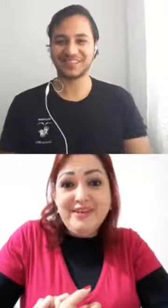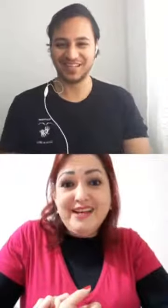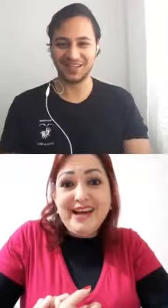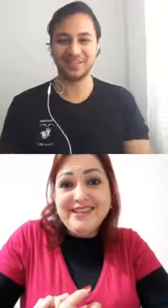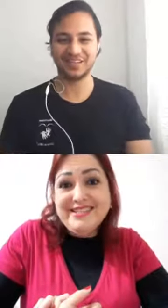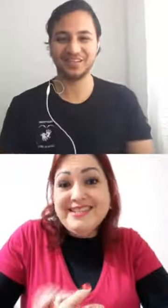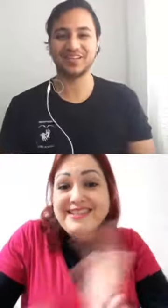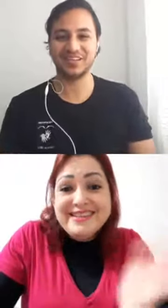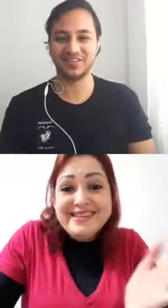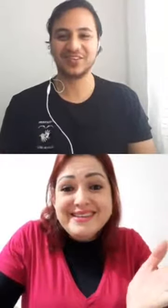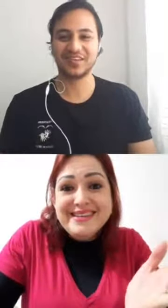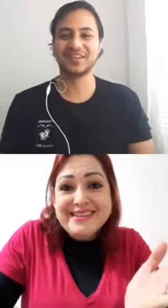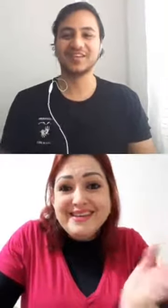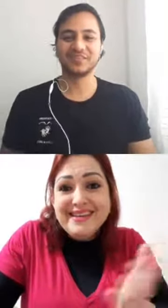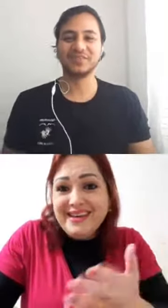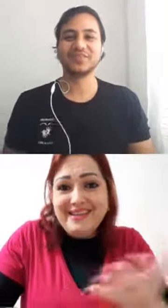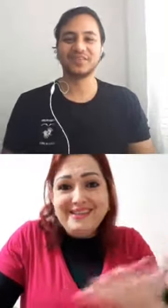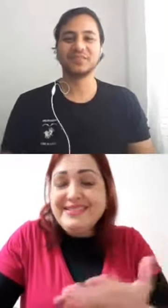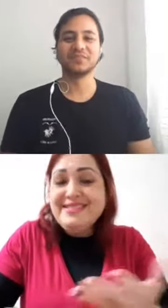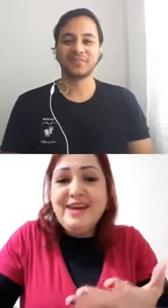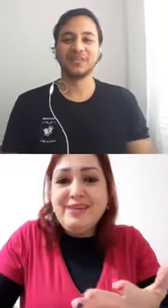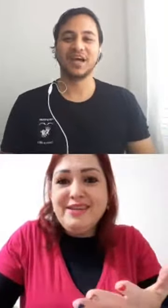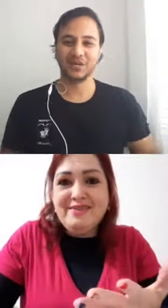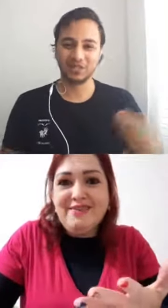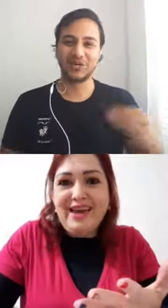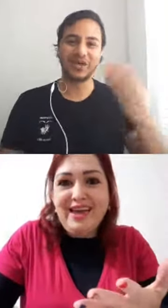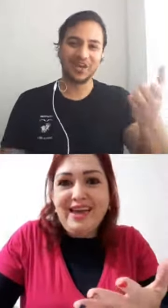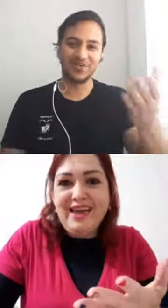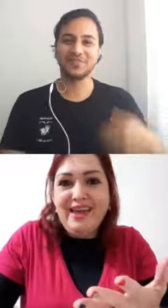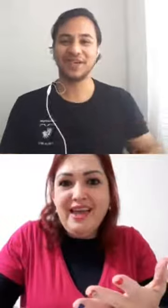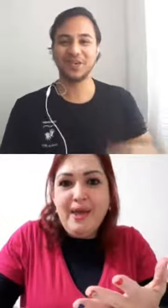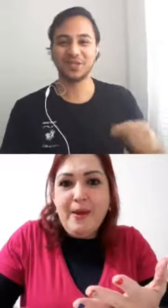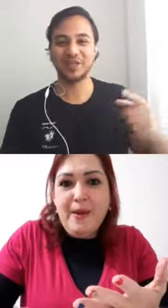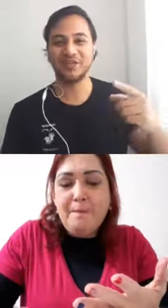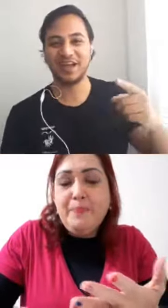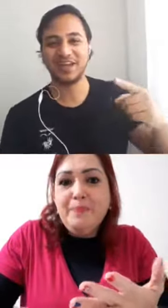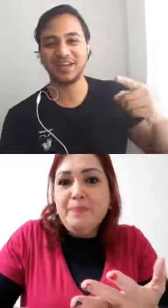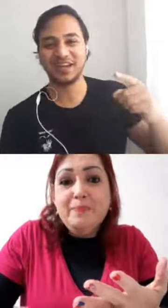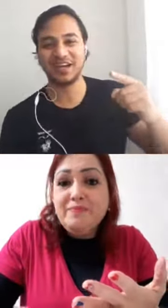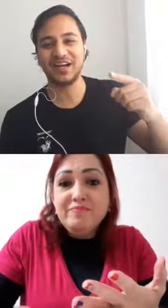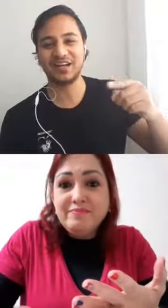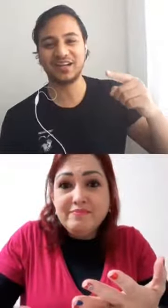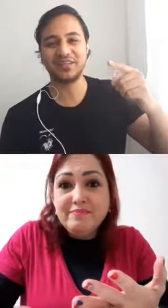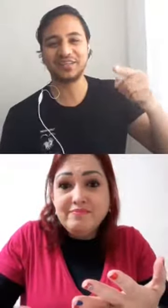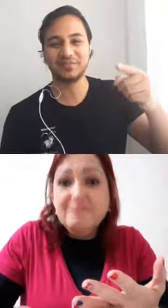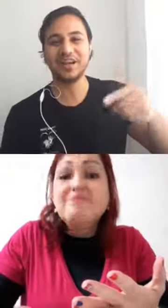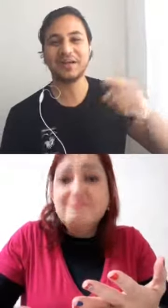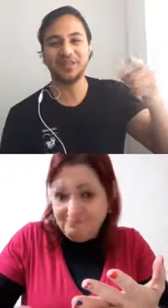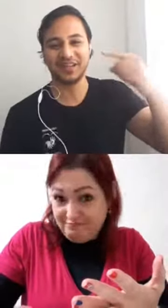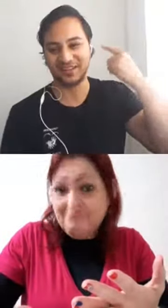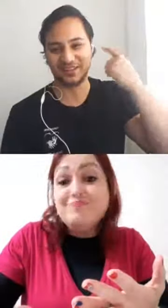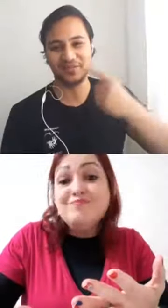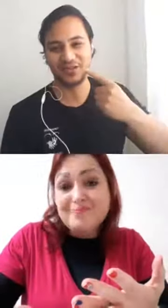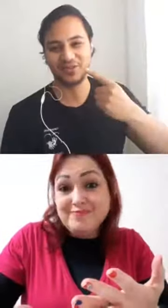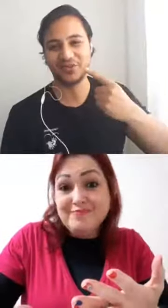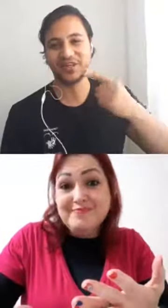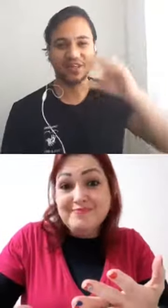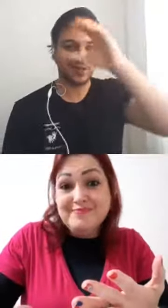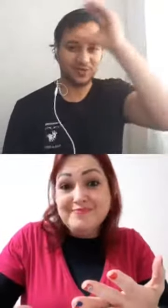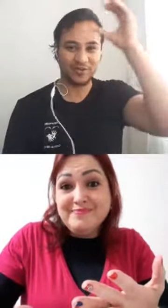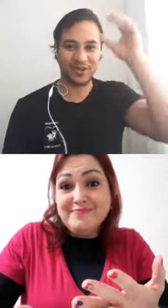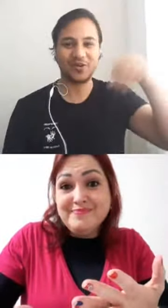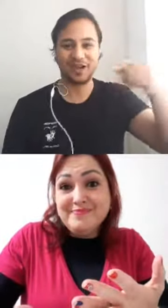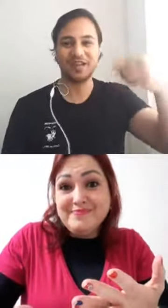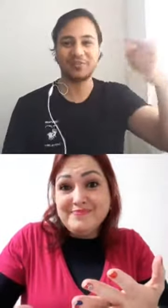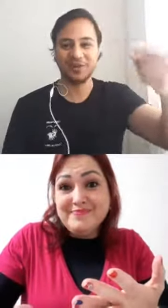É verdade? Exatamente. Isso aí. Você sabe E que a não é. inclusão real é o que a gente vai falar com a nossa amiga Camila Surdo. A